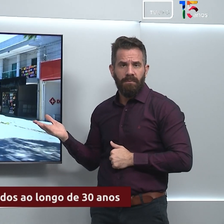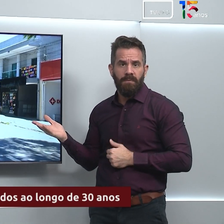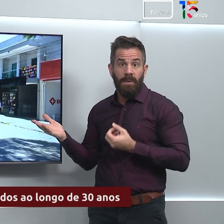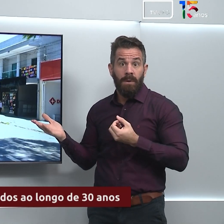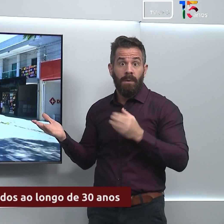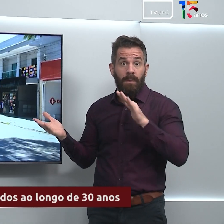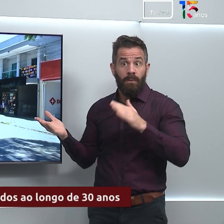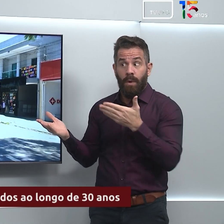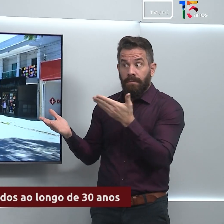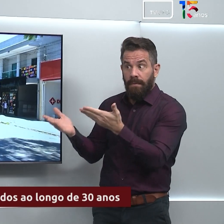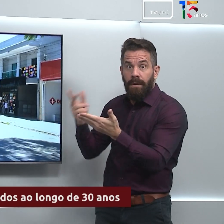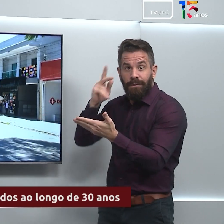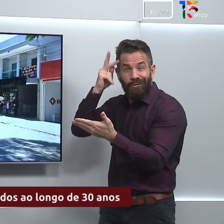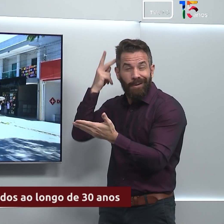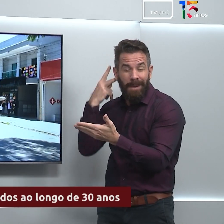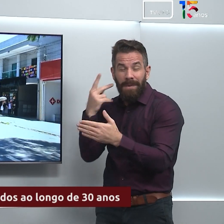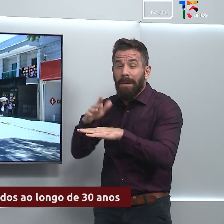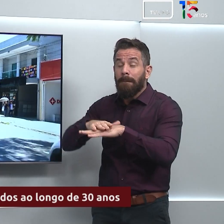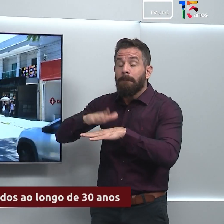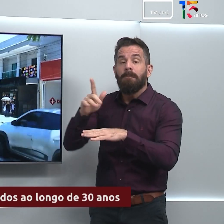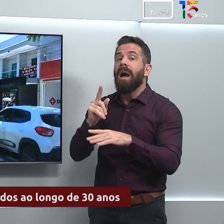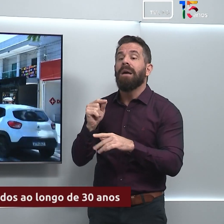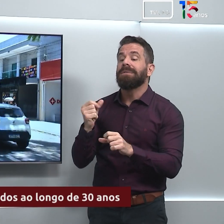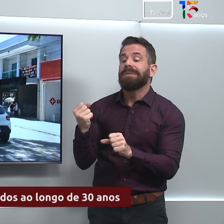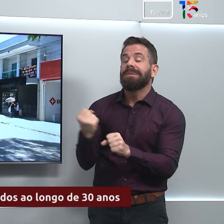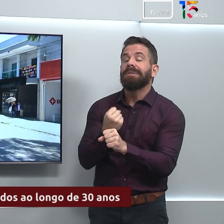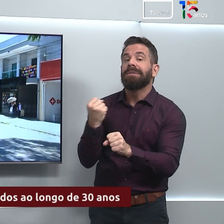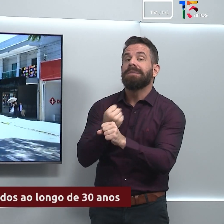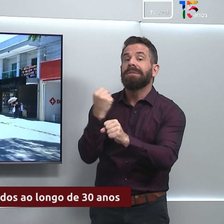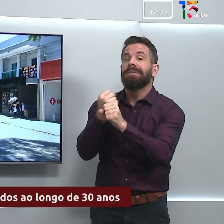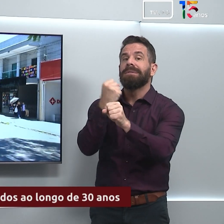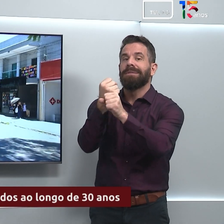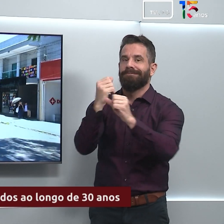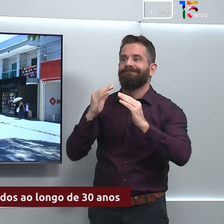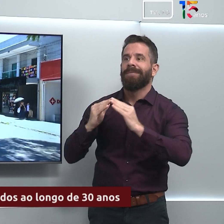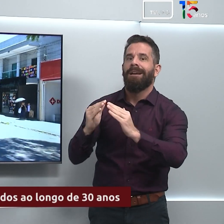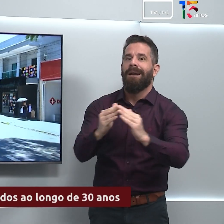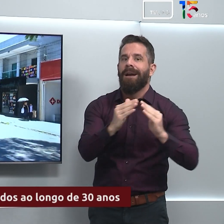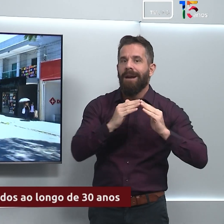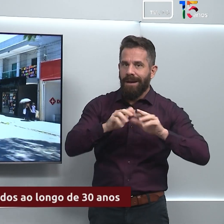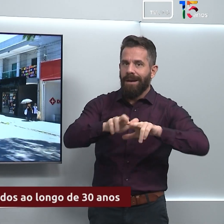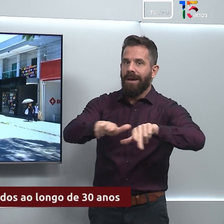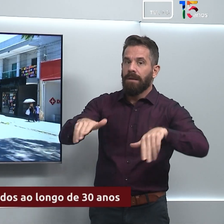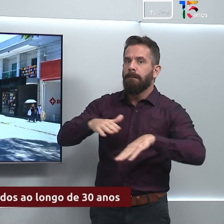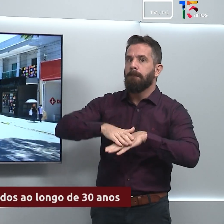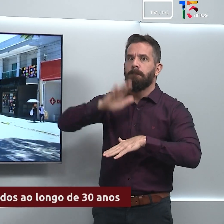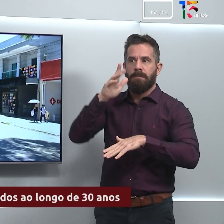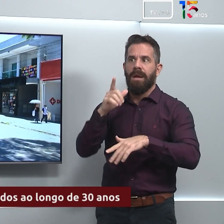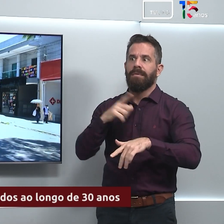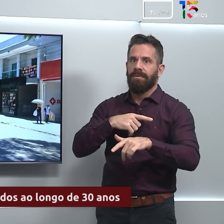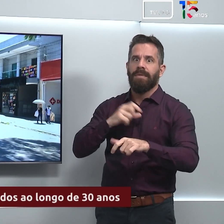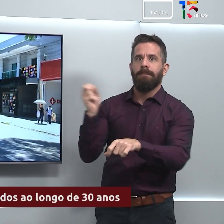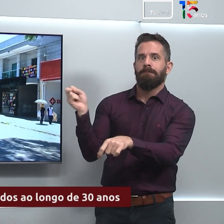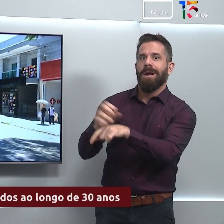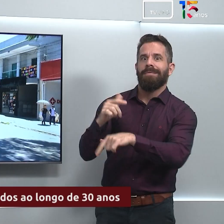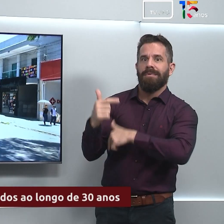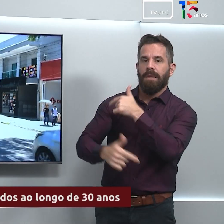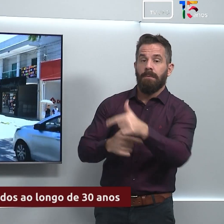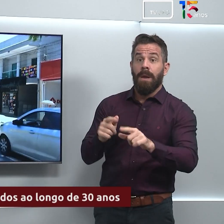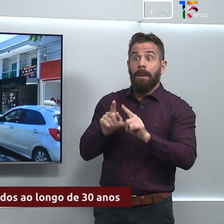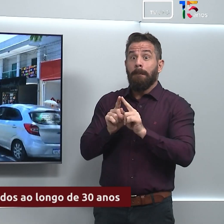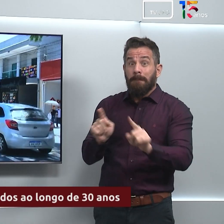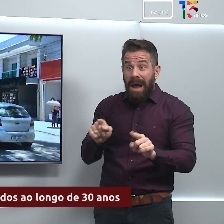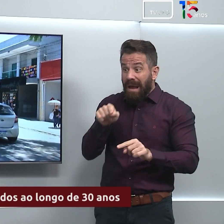construção civil é um dos que mais geram empregos no país, mas também é o que tem a maior quantidade de trabalhadores